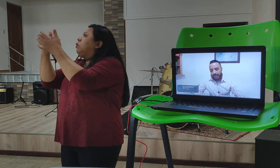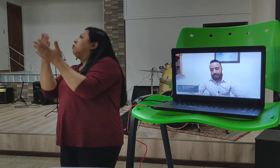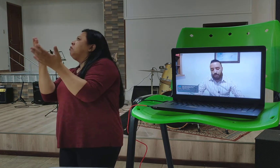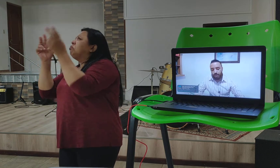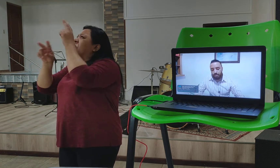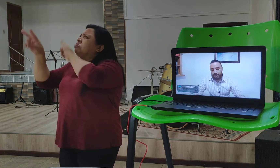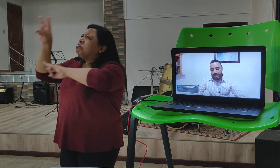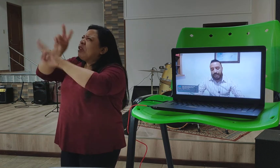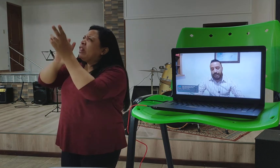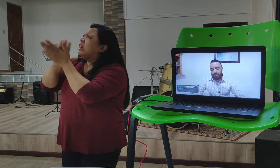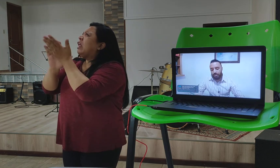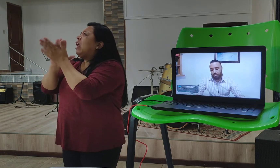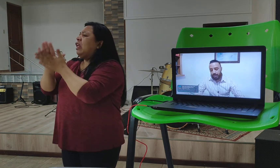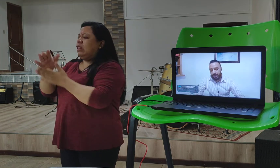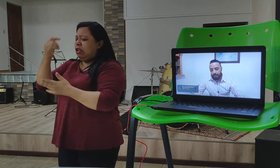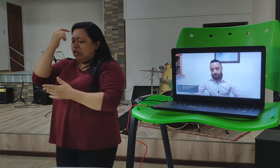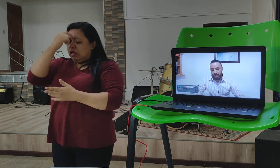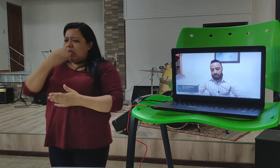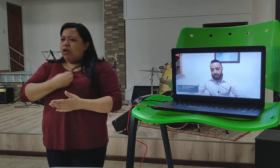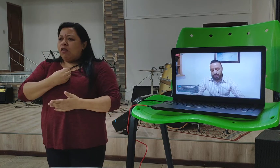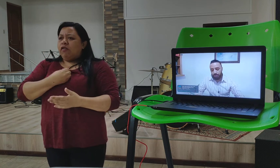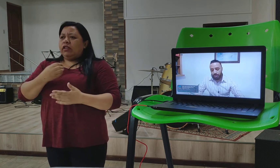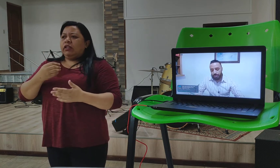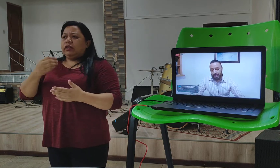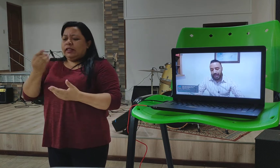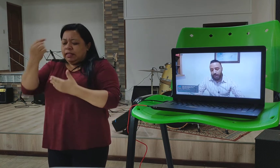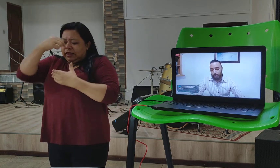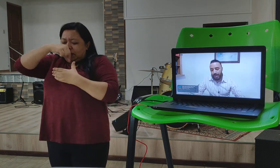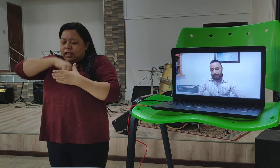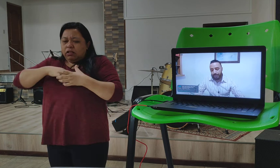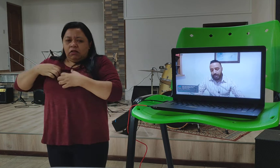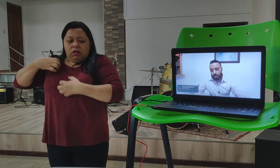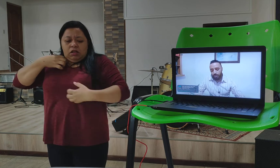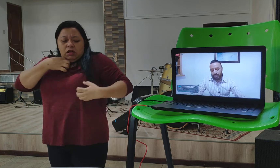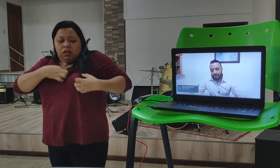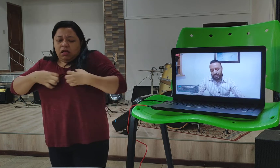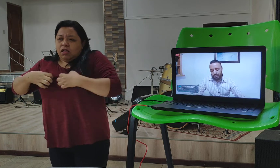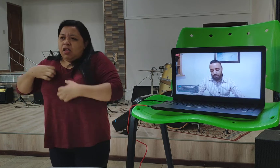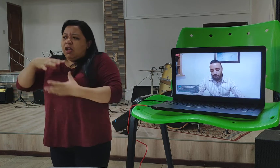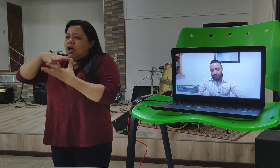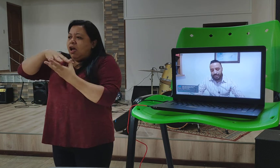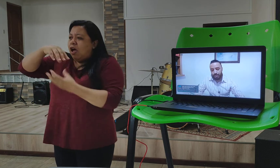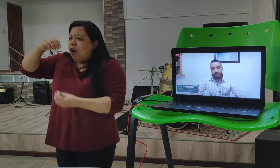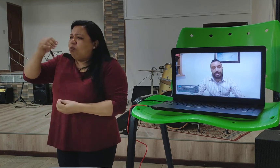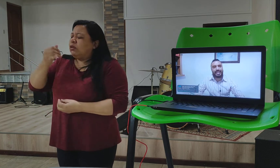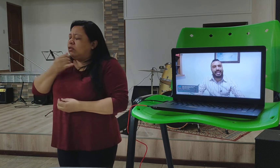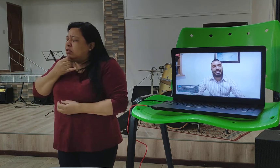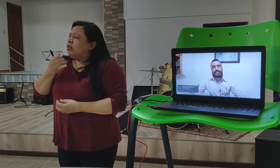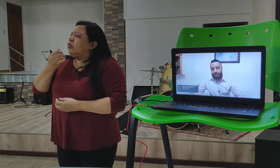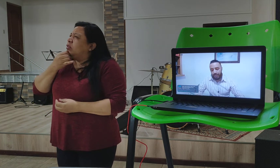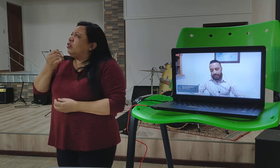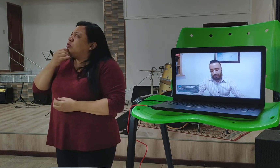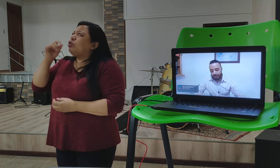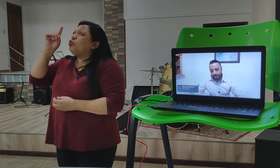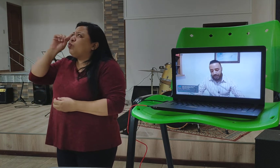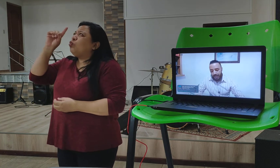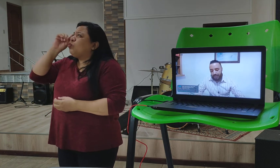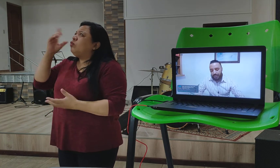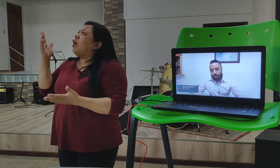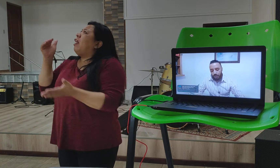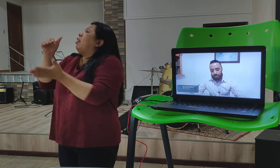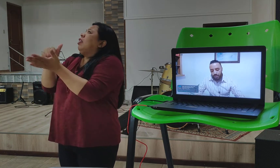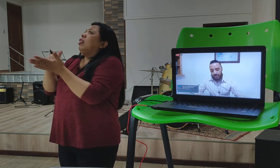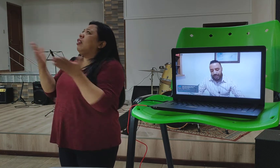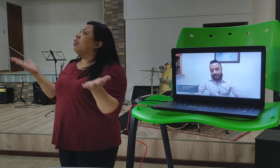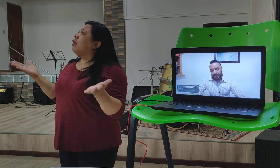rosto? Até quando estarei eu relutando dentro de minha alma, com tristeza no coração cada dia?